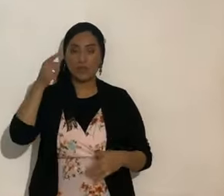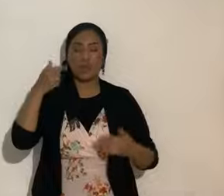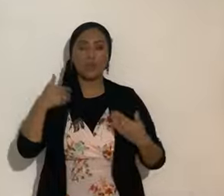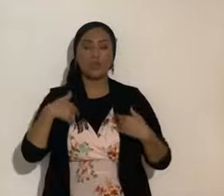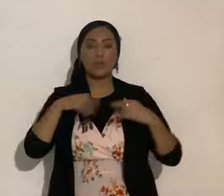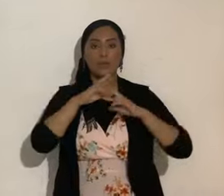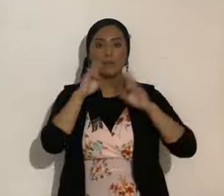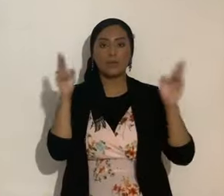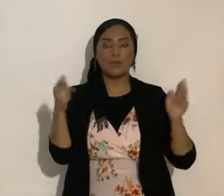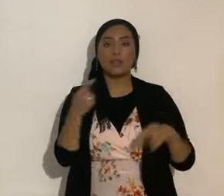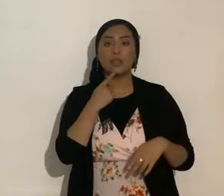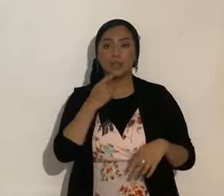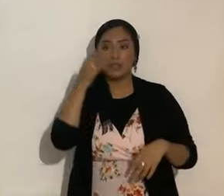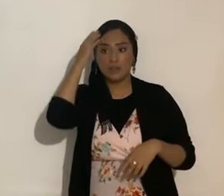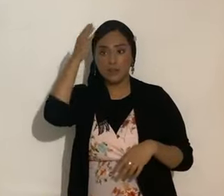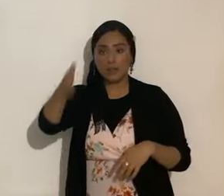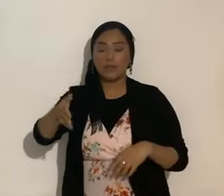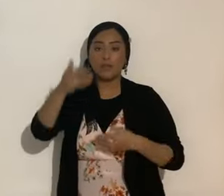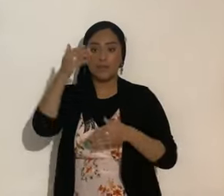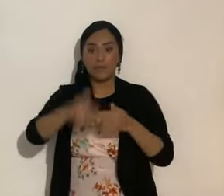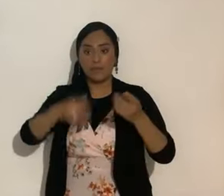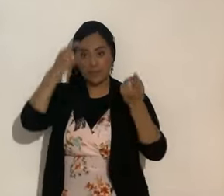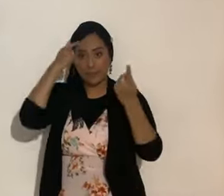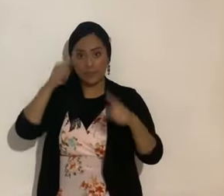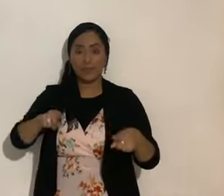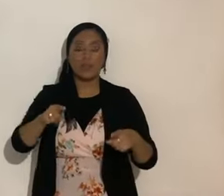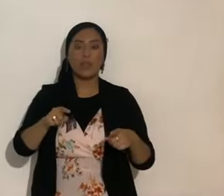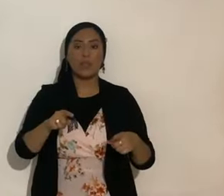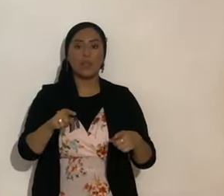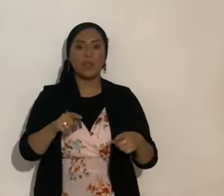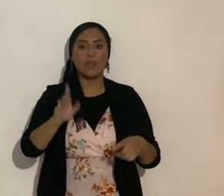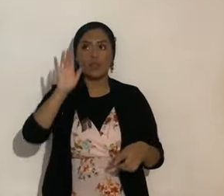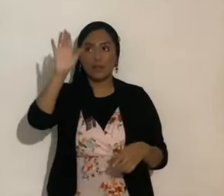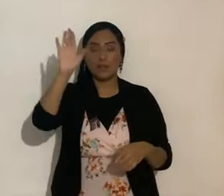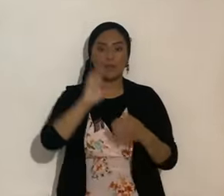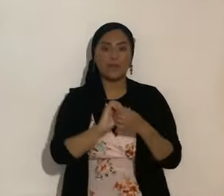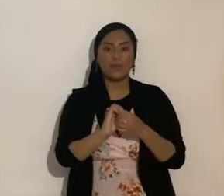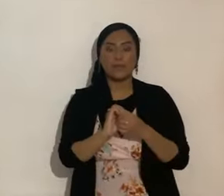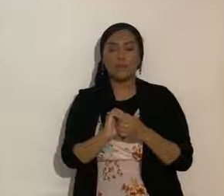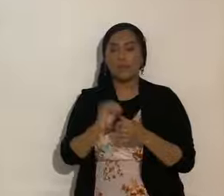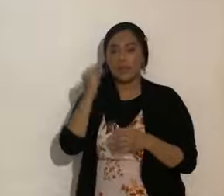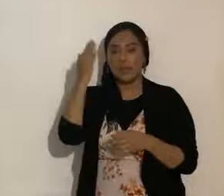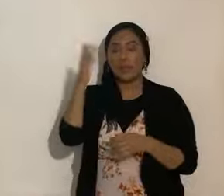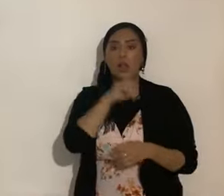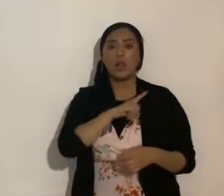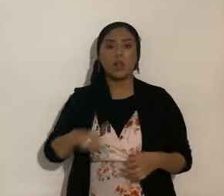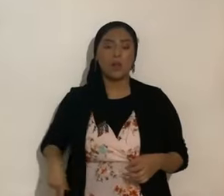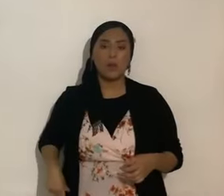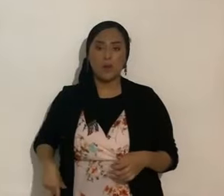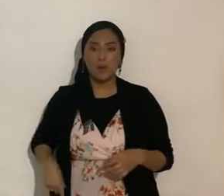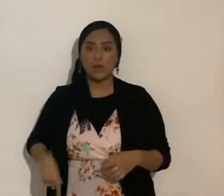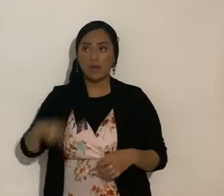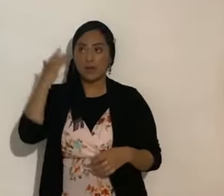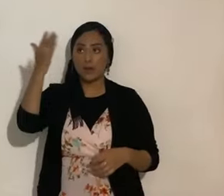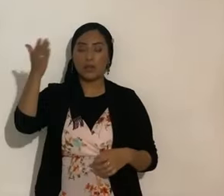¿sí?, que en el ajuste final de cuentas, el análisis de él como Señor, como